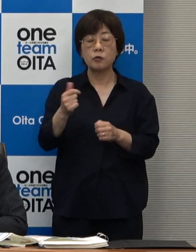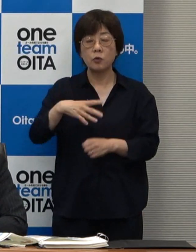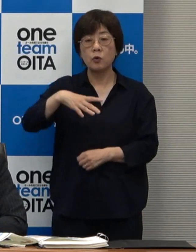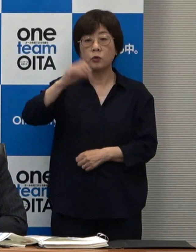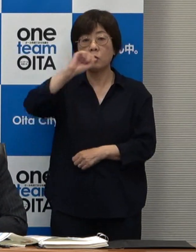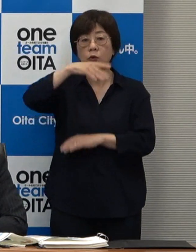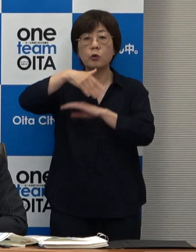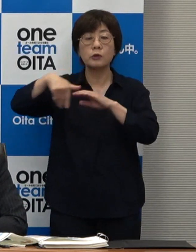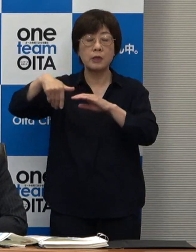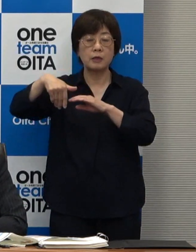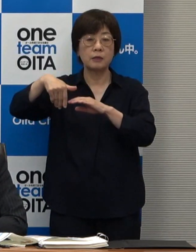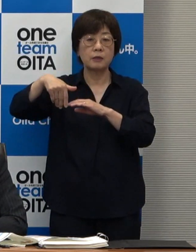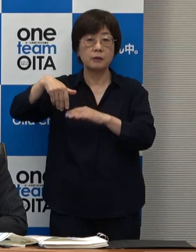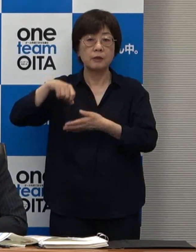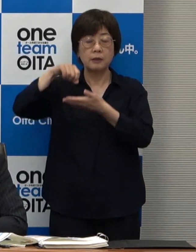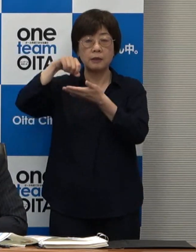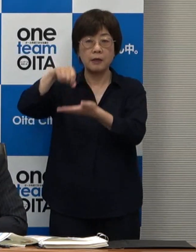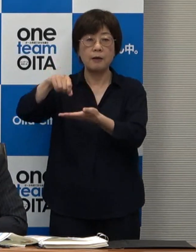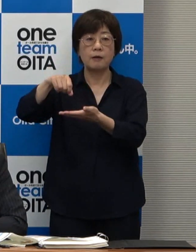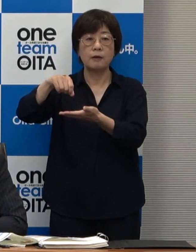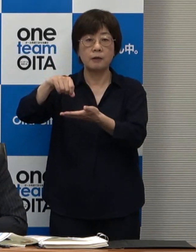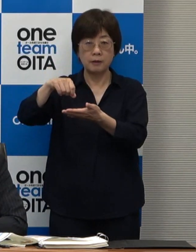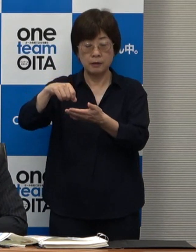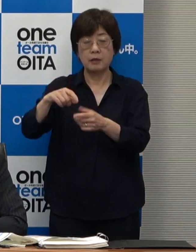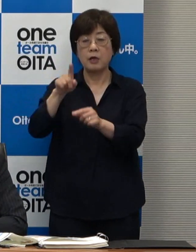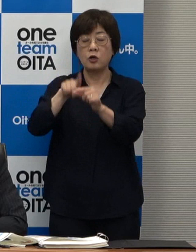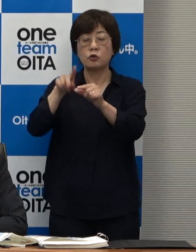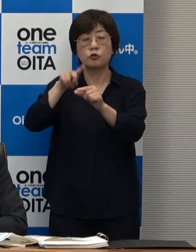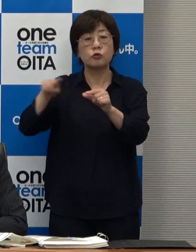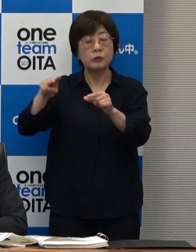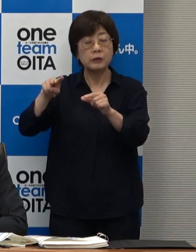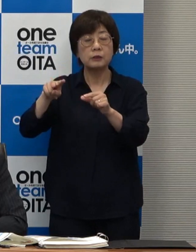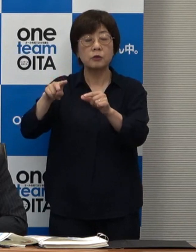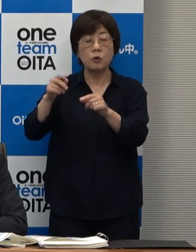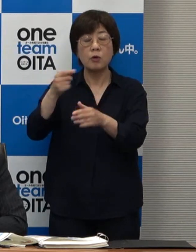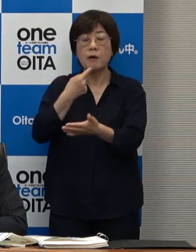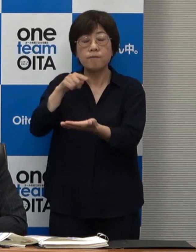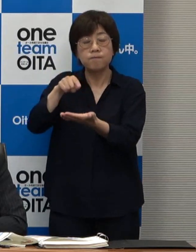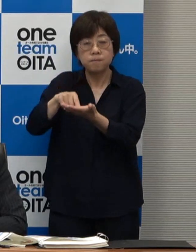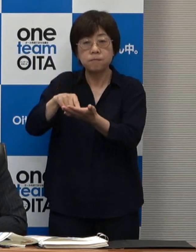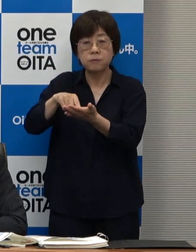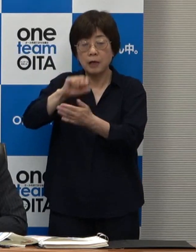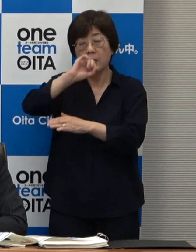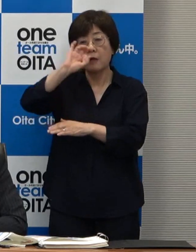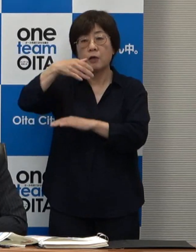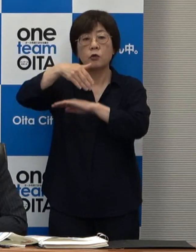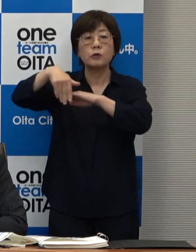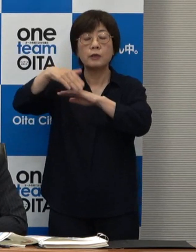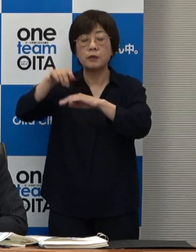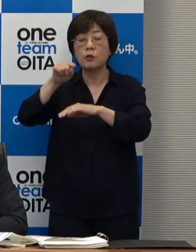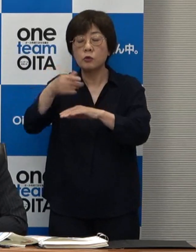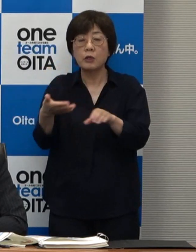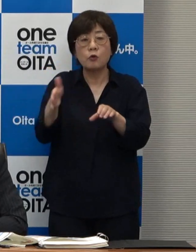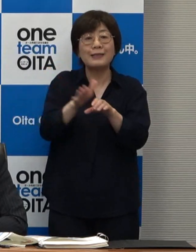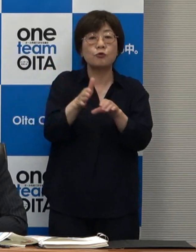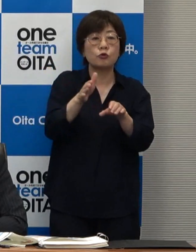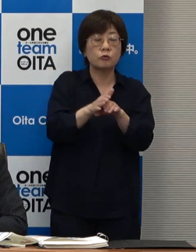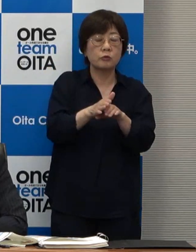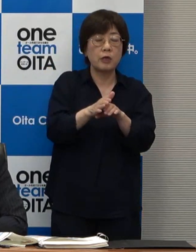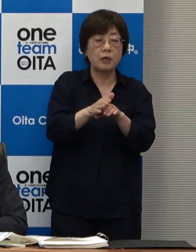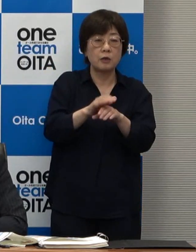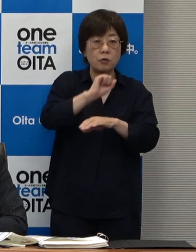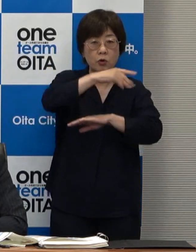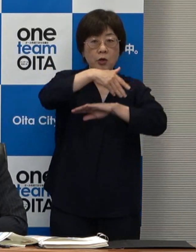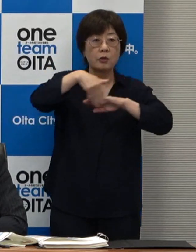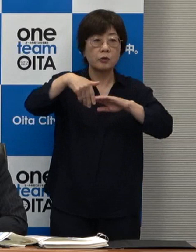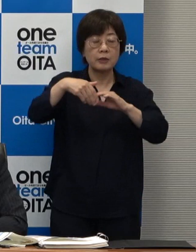算が経常的経費を中心とした骨格予算でありましたので、今回はいわゆる肉付け予算として新規事業や政